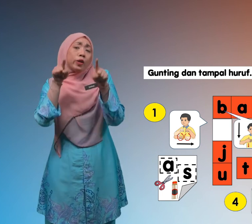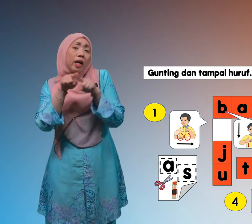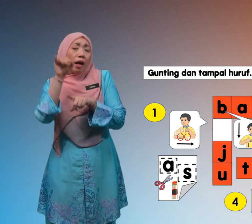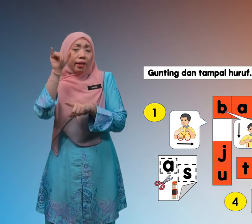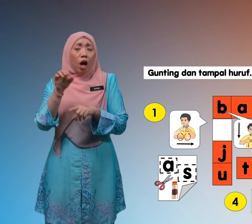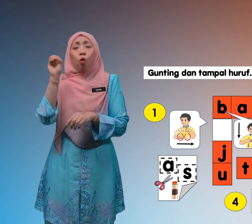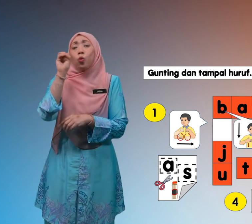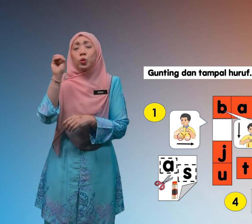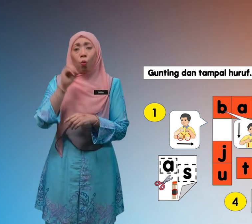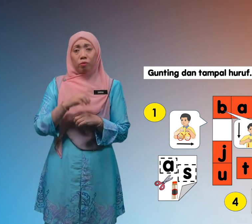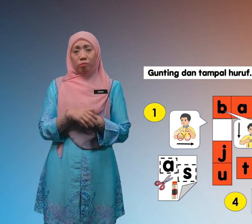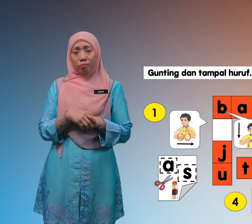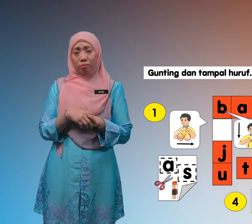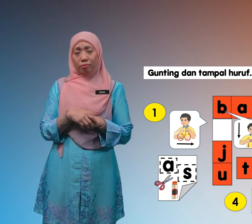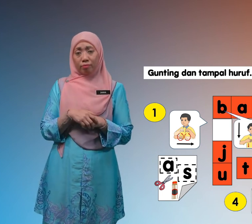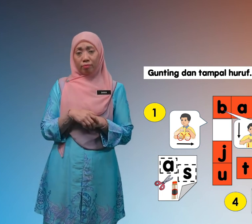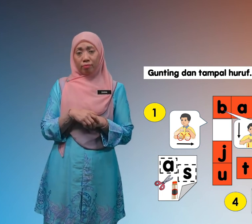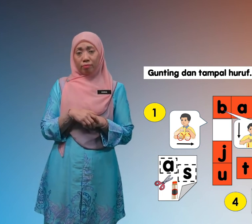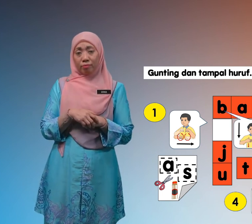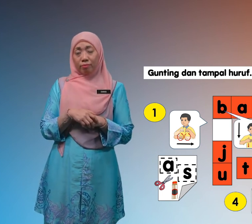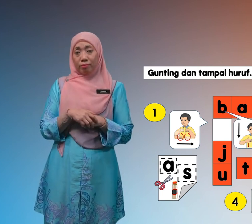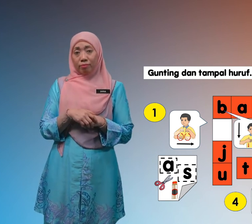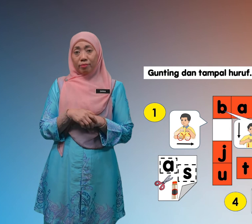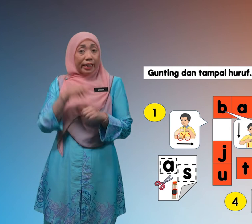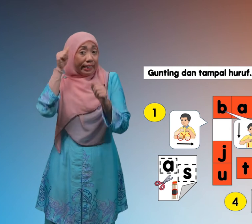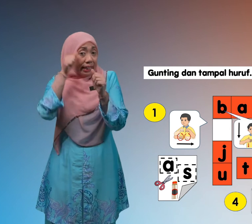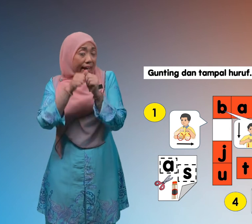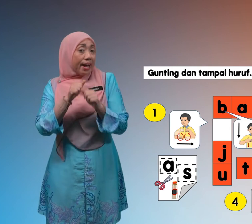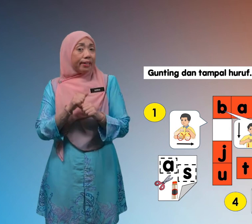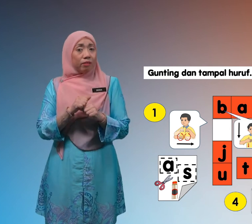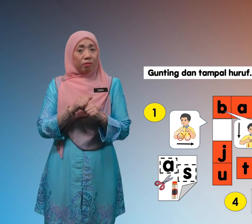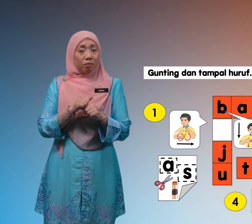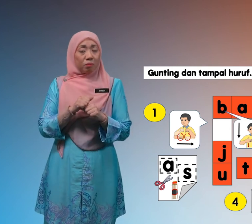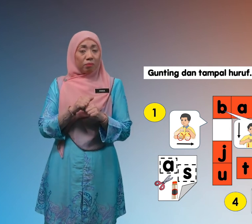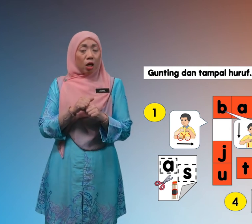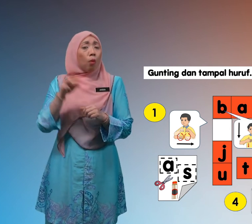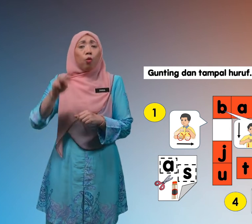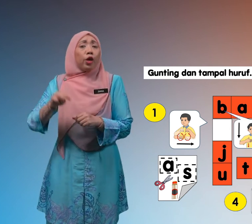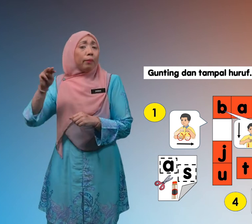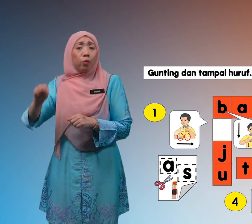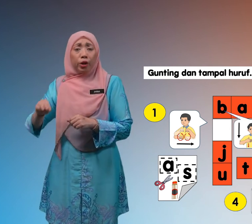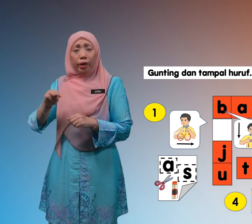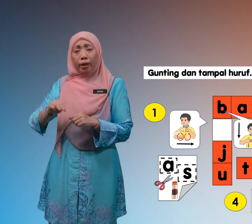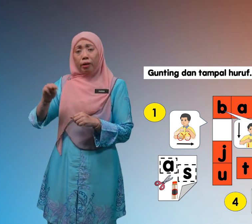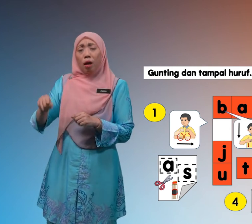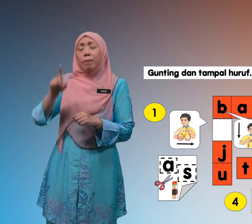kotak yang kosong. Ingat, Murid-murid